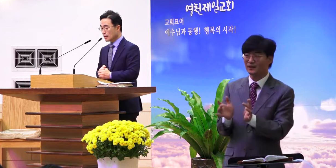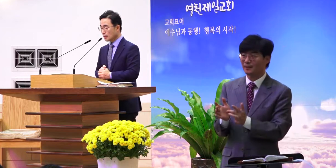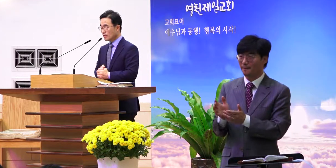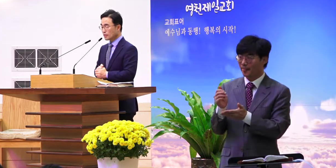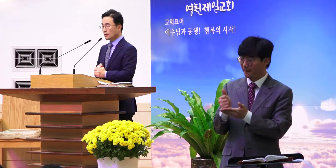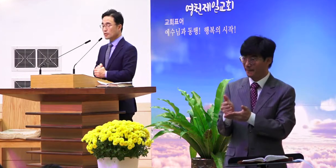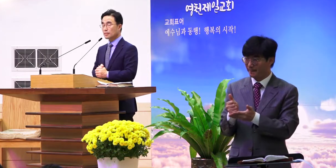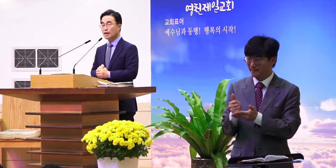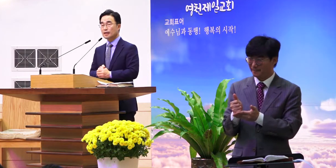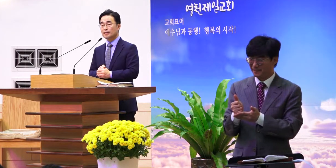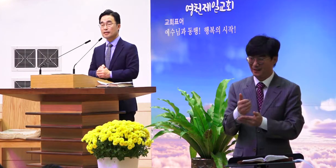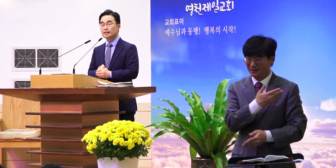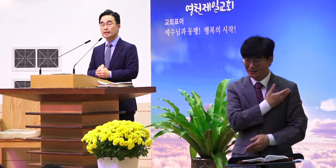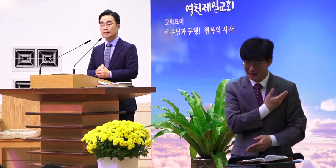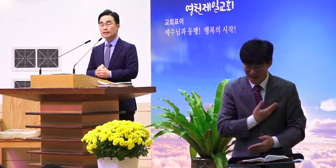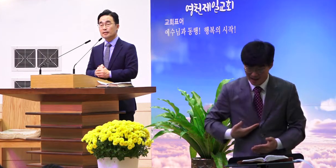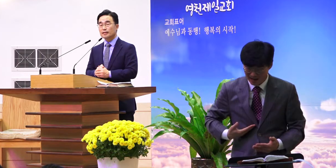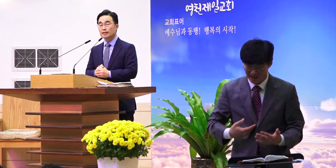말을 사용하셨던 것입니다.